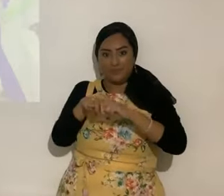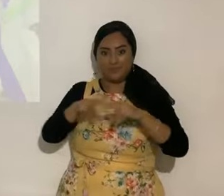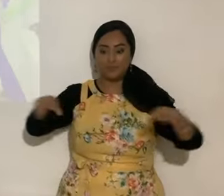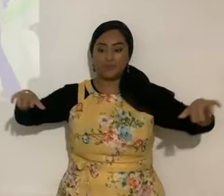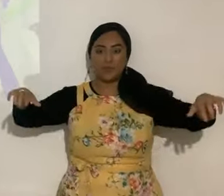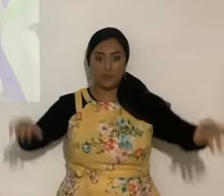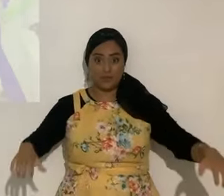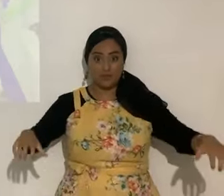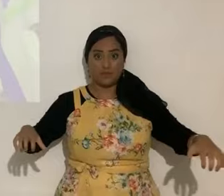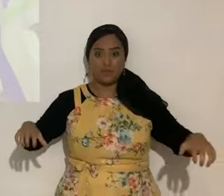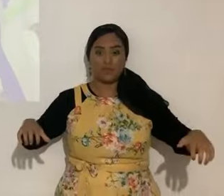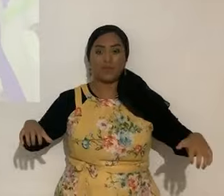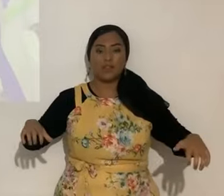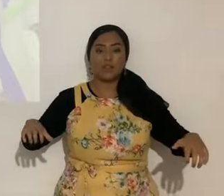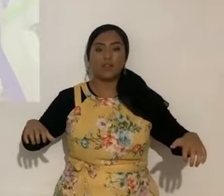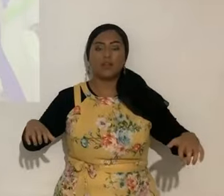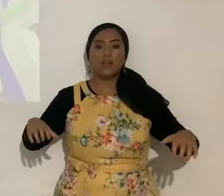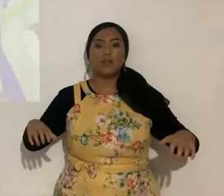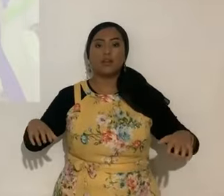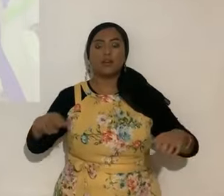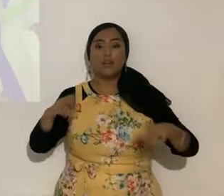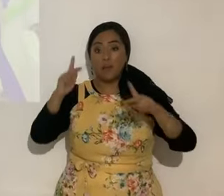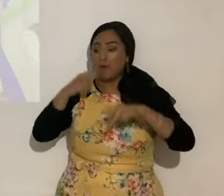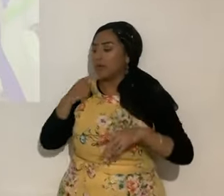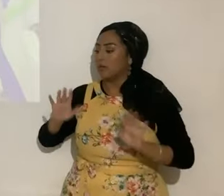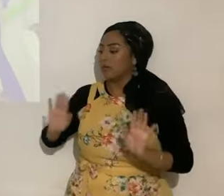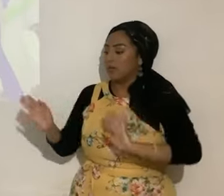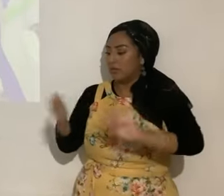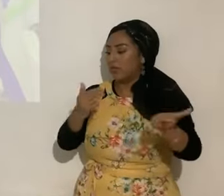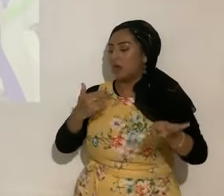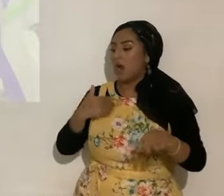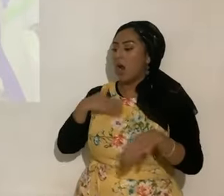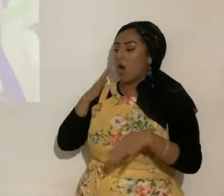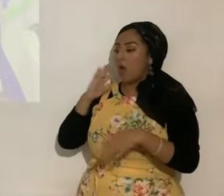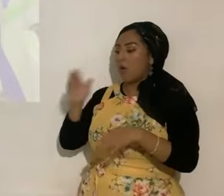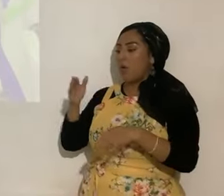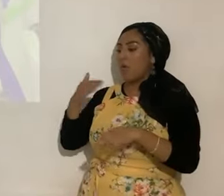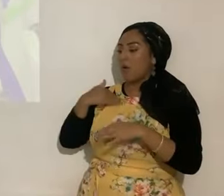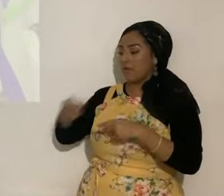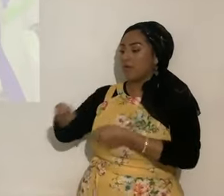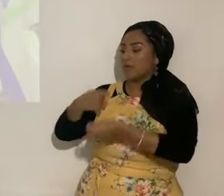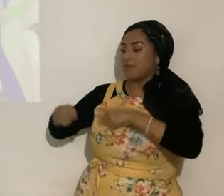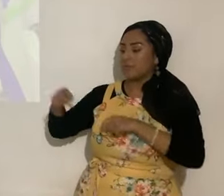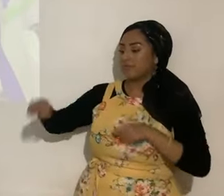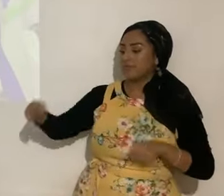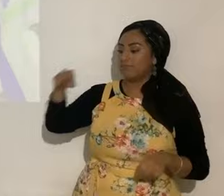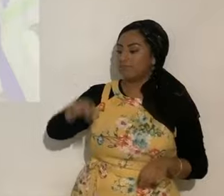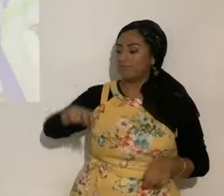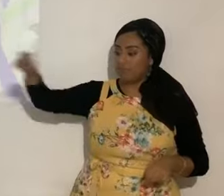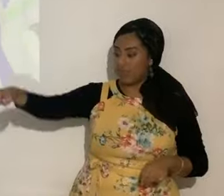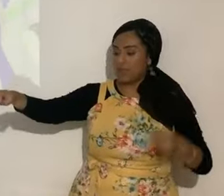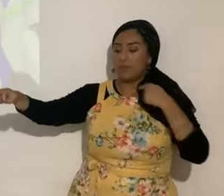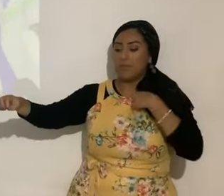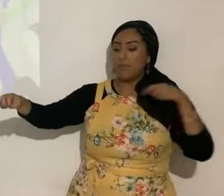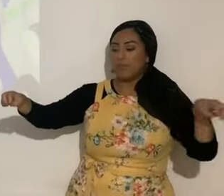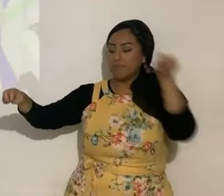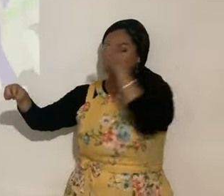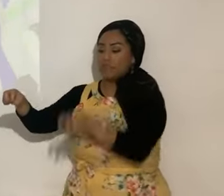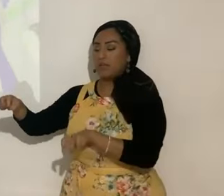llega alguien y le dice, quítate de esa silla, yo voy a pagar por ti. Eso es lo que hizo Yahshua en la cruz, en el madero.